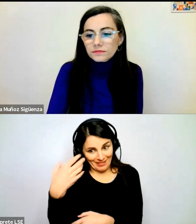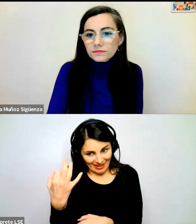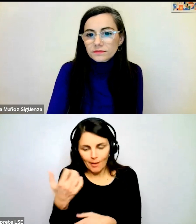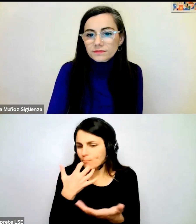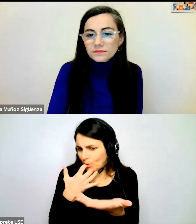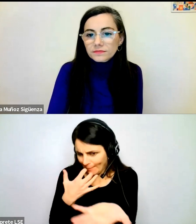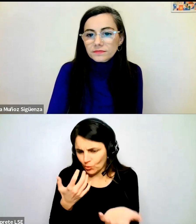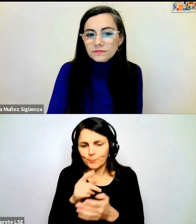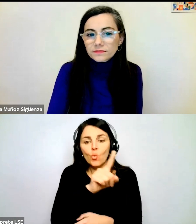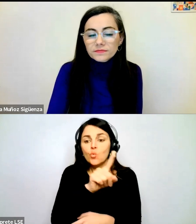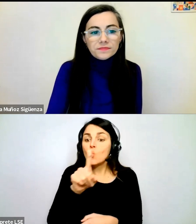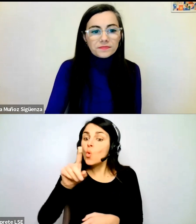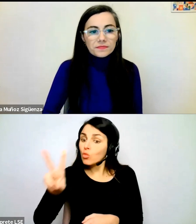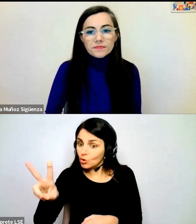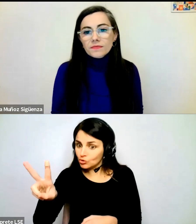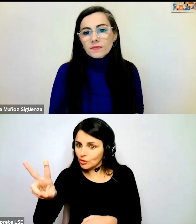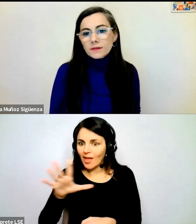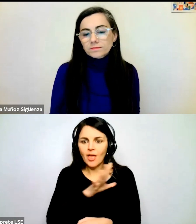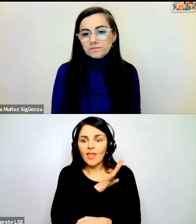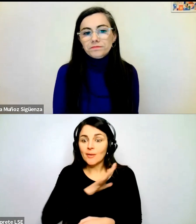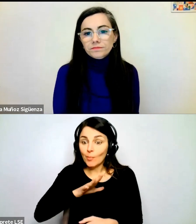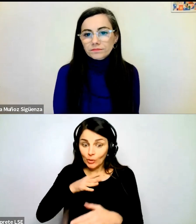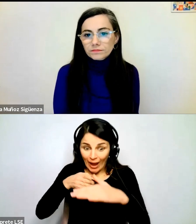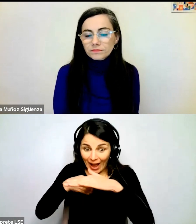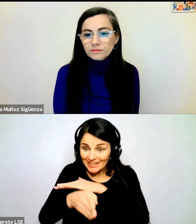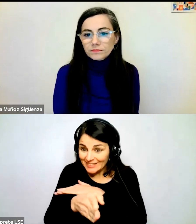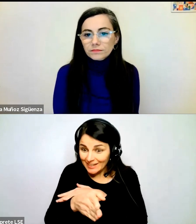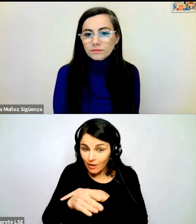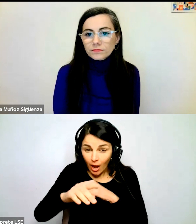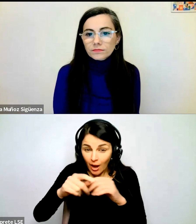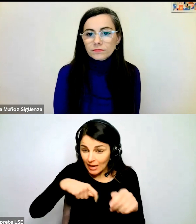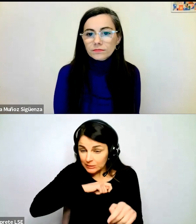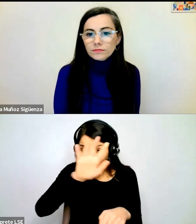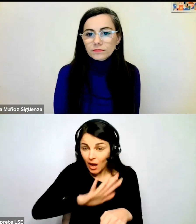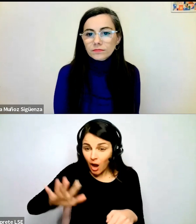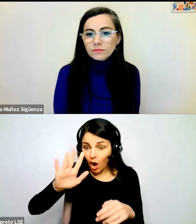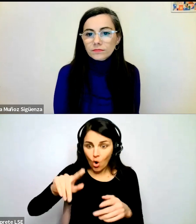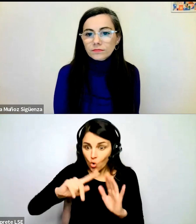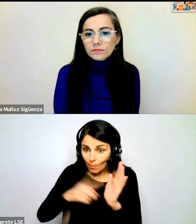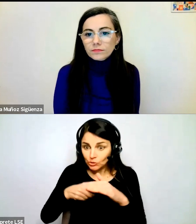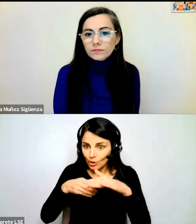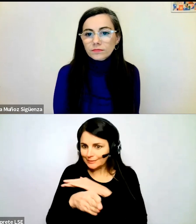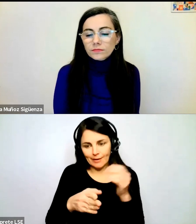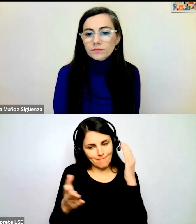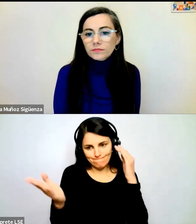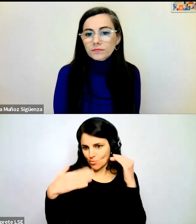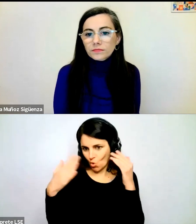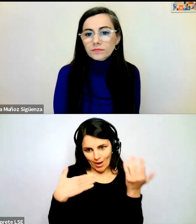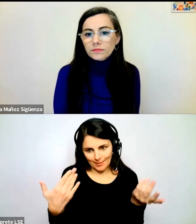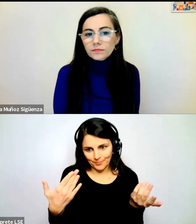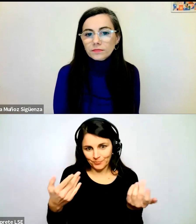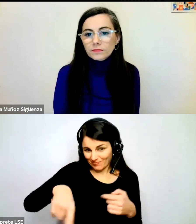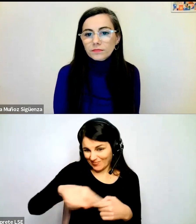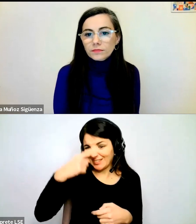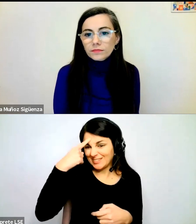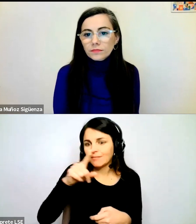112 de momento no es accesible en todo el territorio del Estado. Como sabéis, el 112 es el número